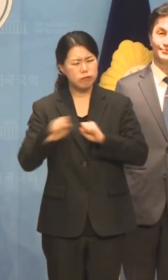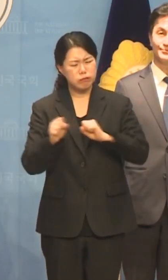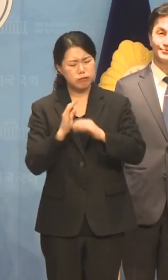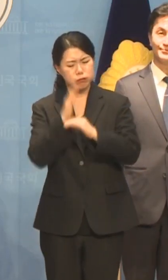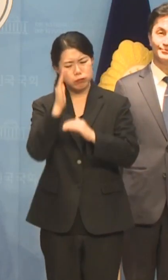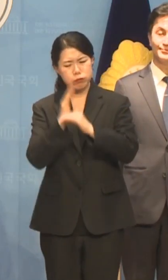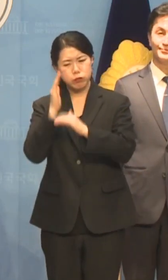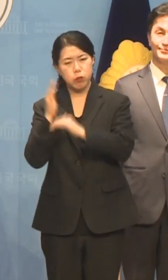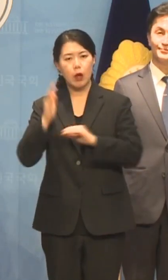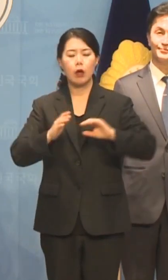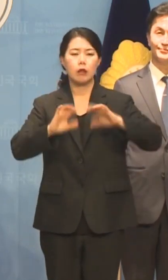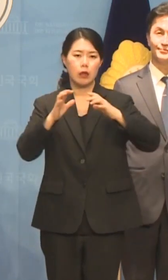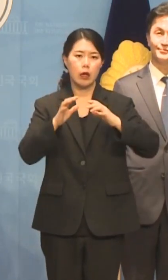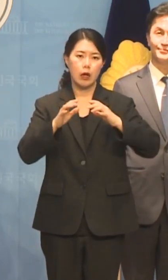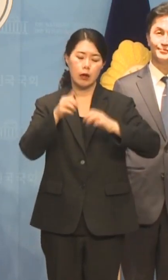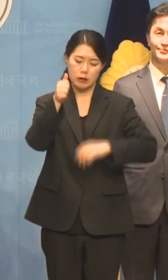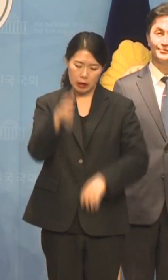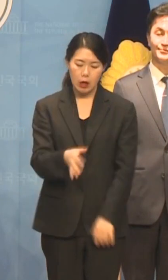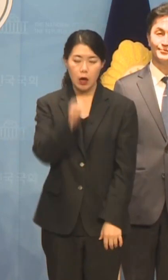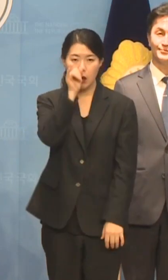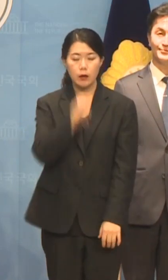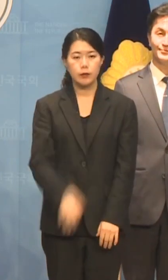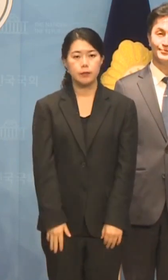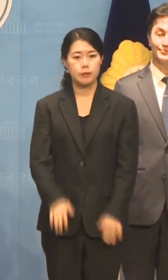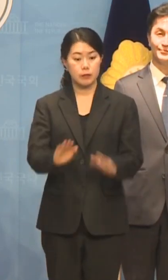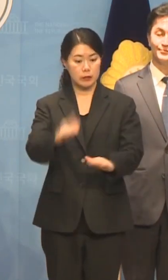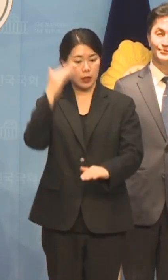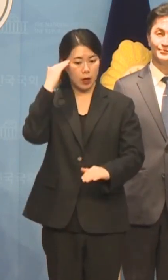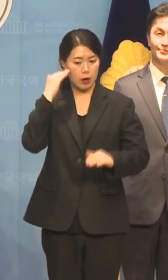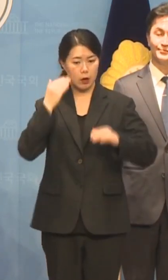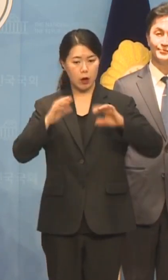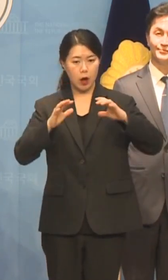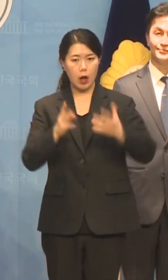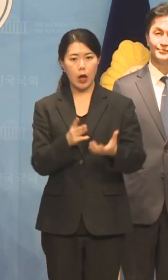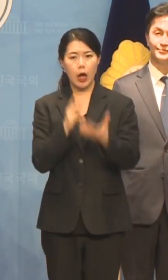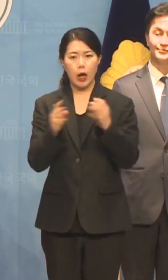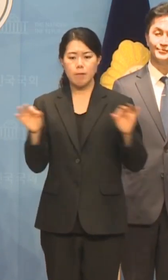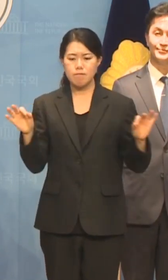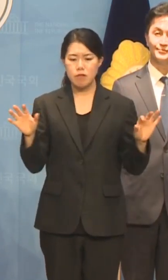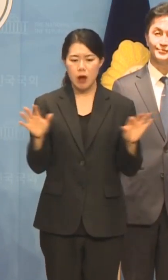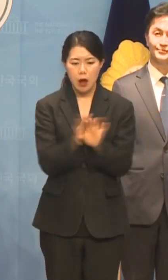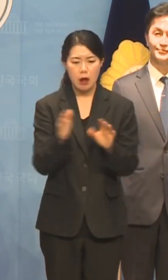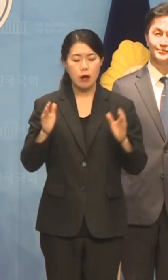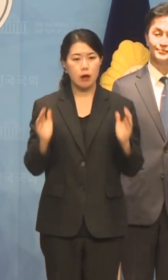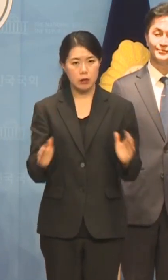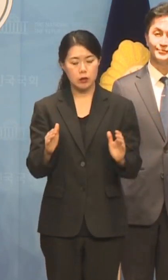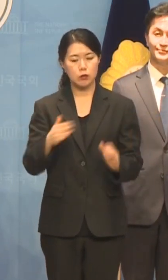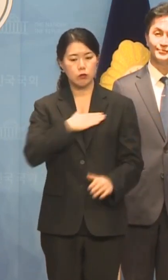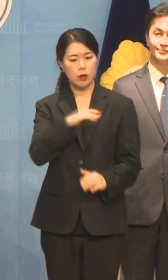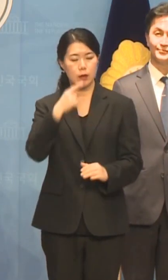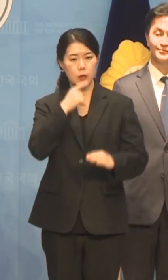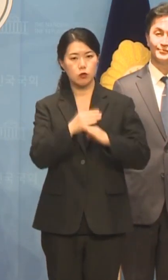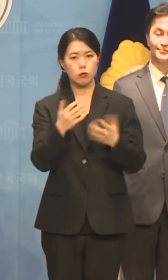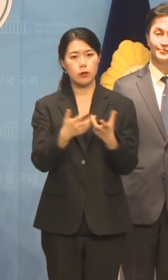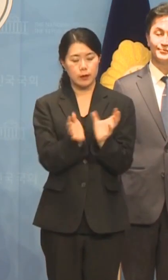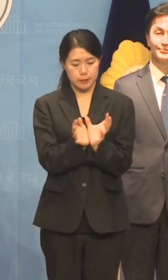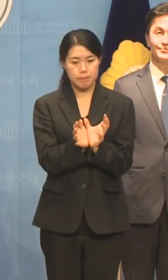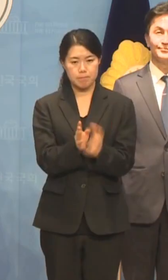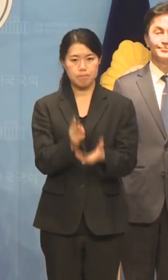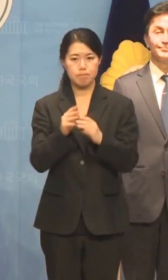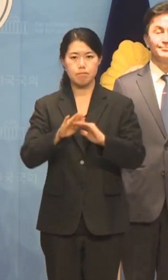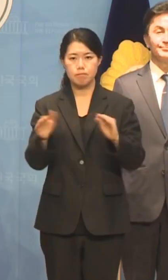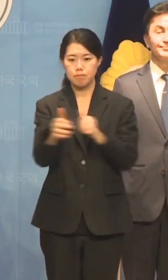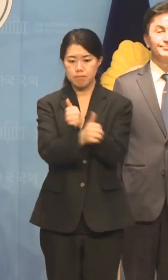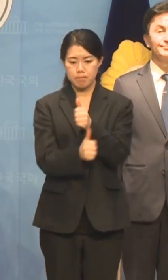나라로 전락하고 있습니다. 앞으로 대한민국의 테러가 없어질 때까지 저희 더불어민주당